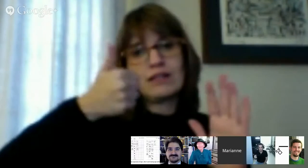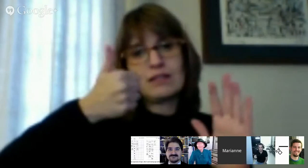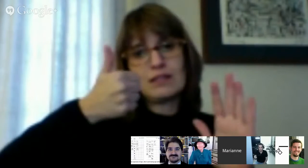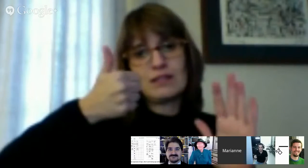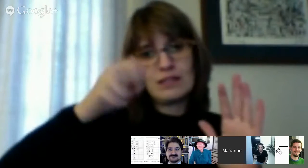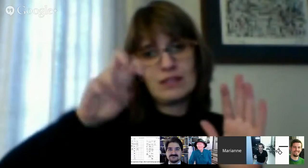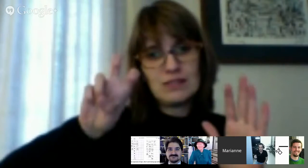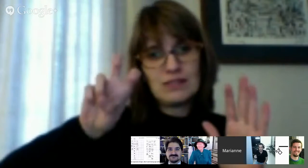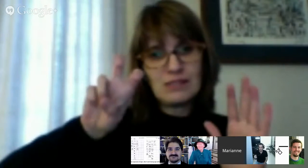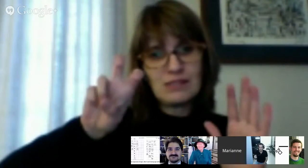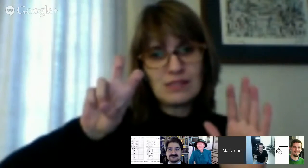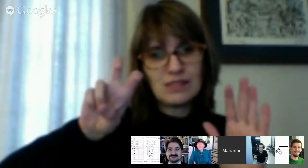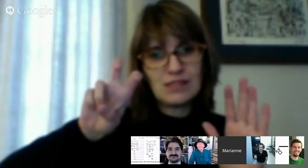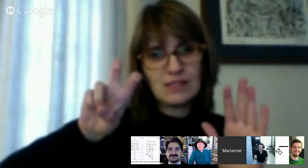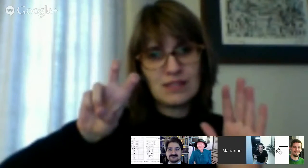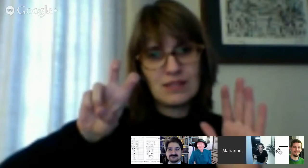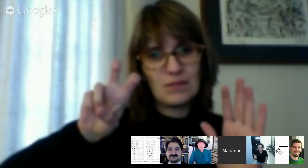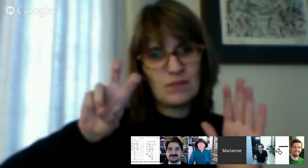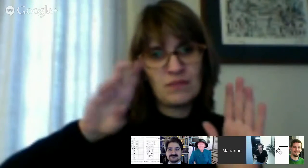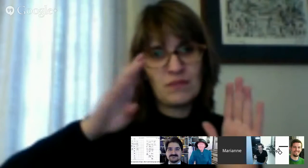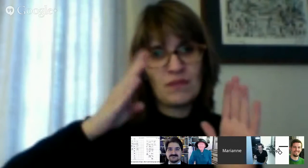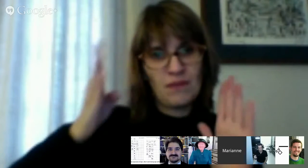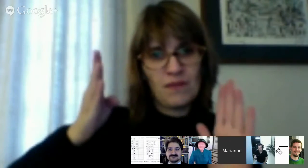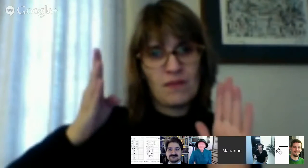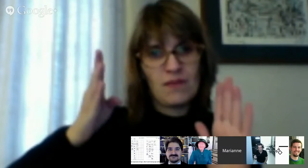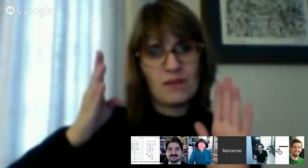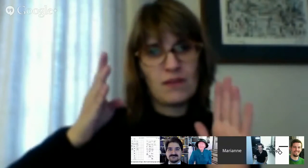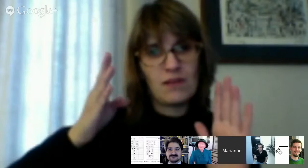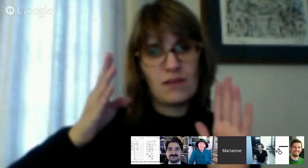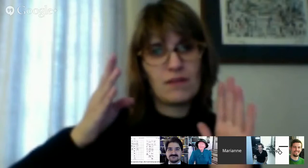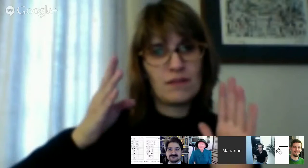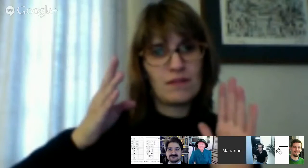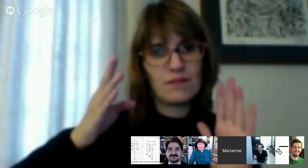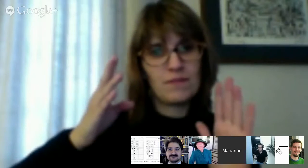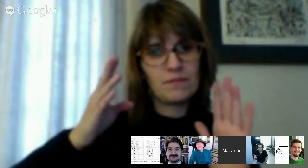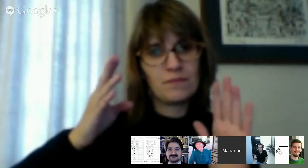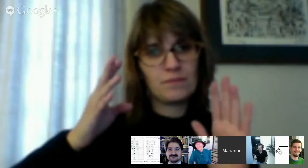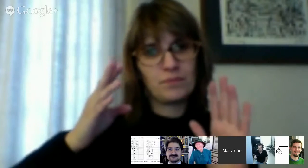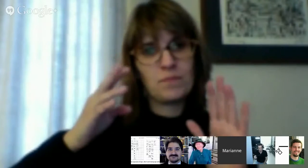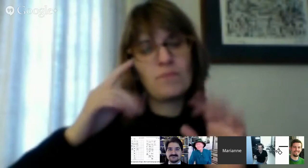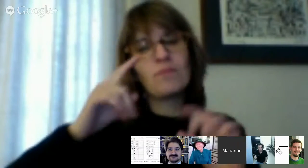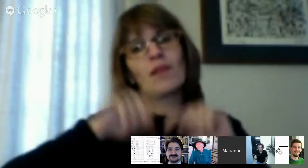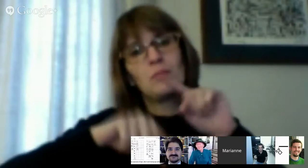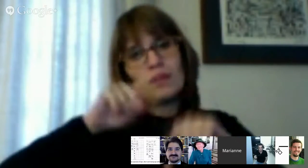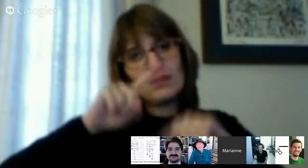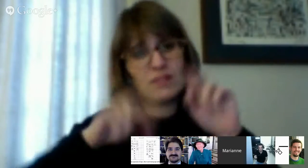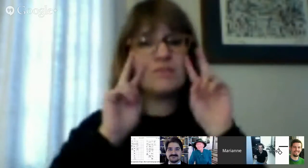alunos de 12 a 15 anos. 12 a 15 anos de idade.